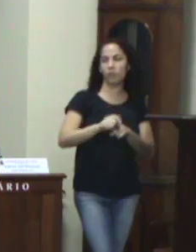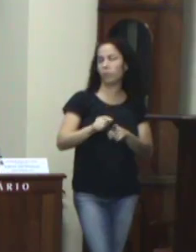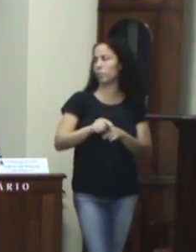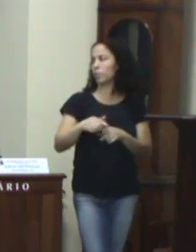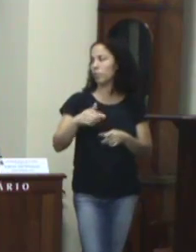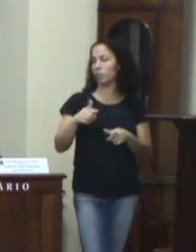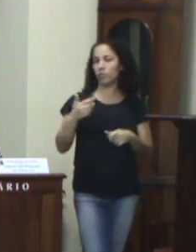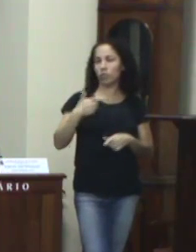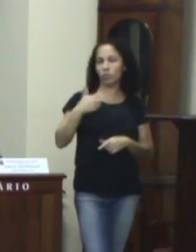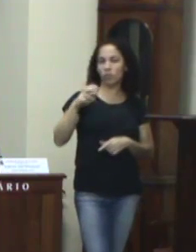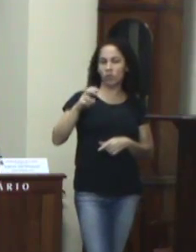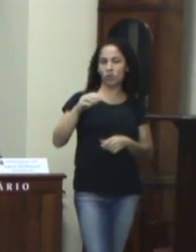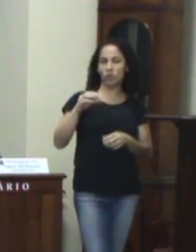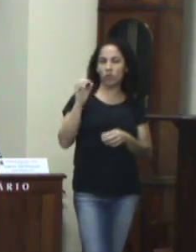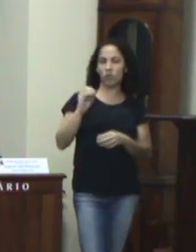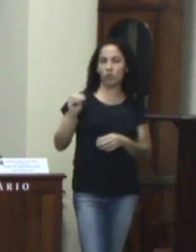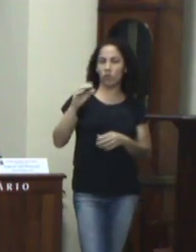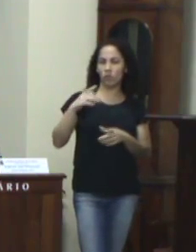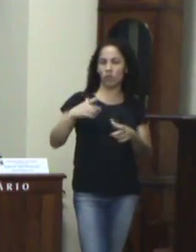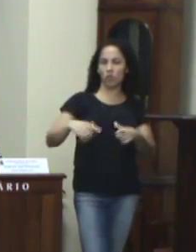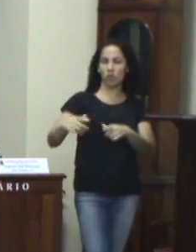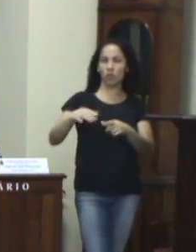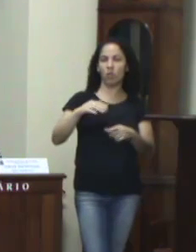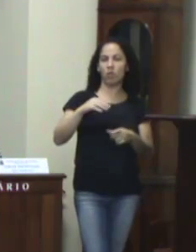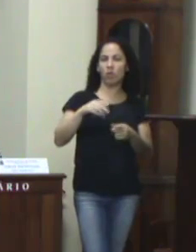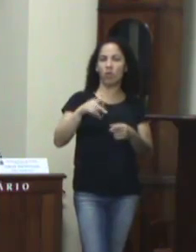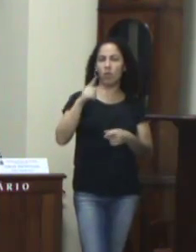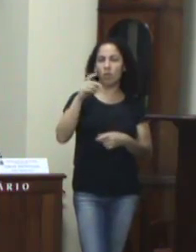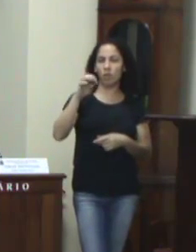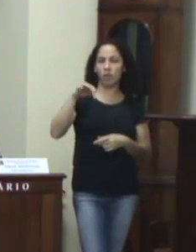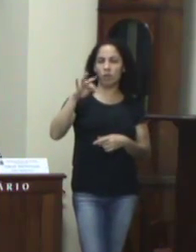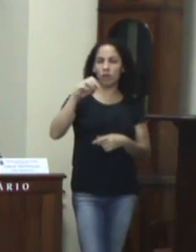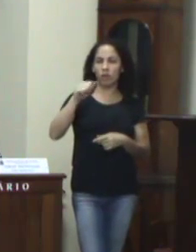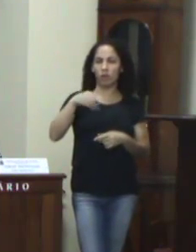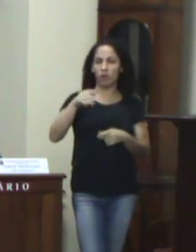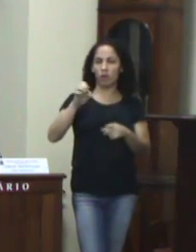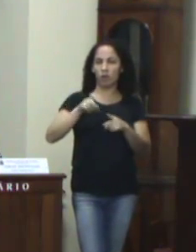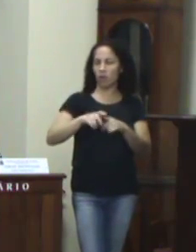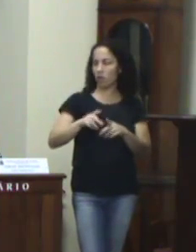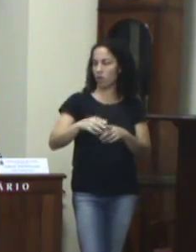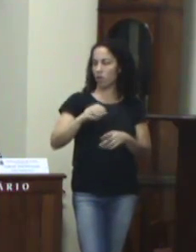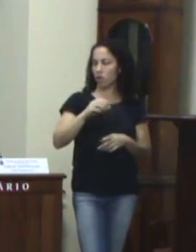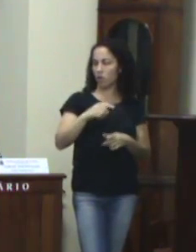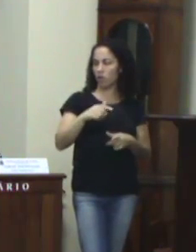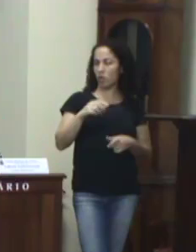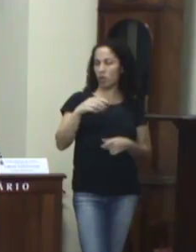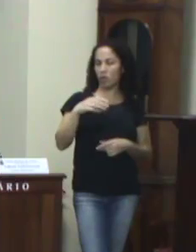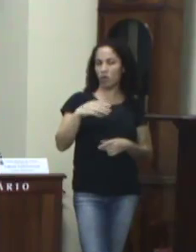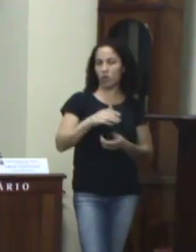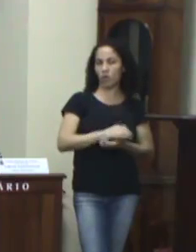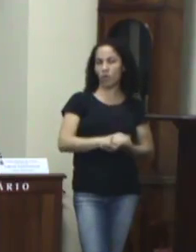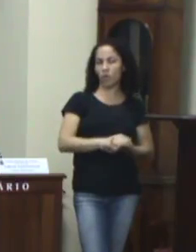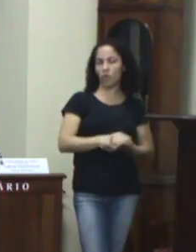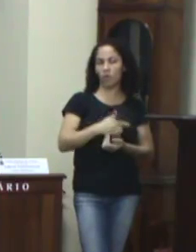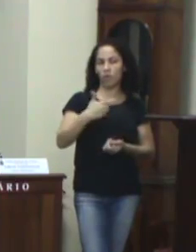25/10/2018, às 7 horas, Colônia de Férias, situada na Rua Constantino Silvestre, 82, em Campanha.